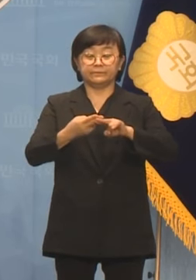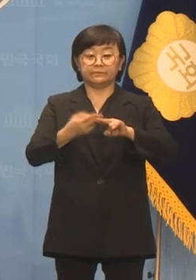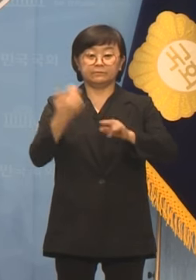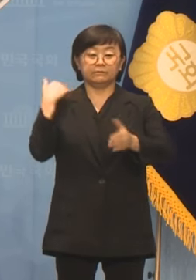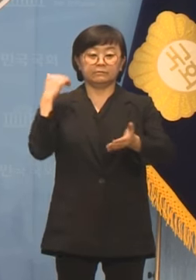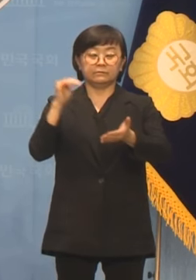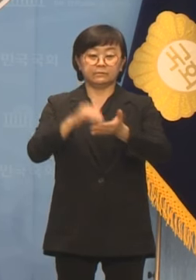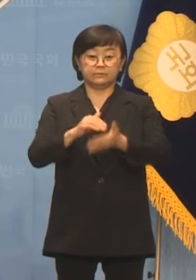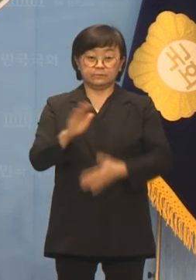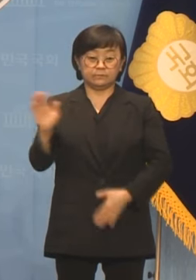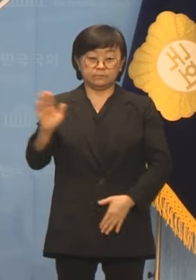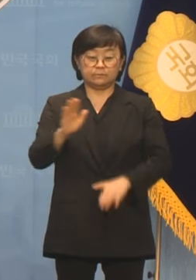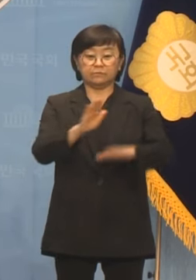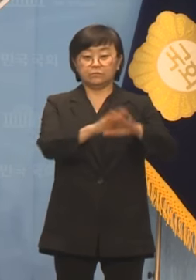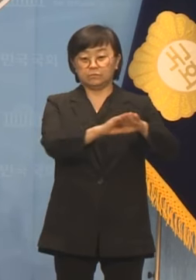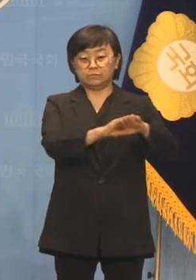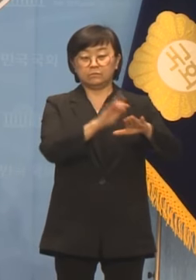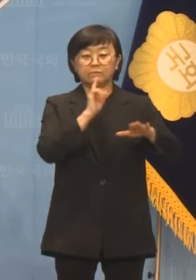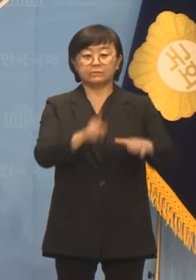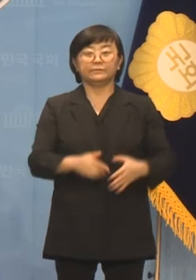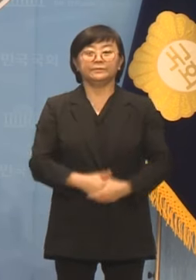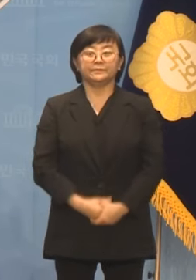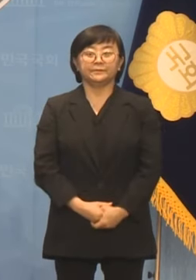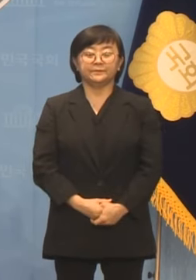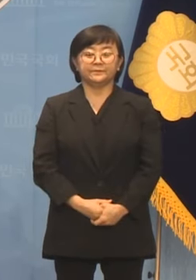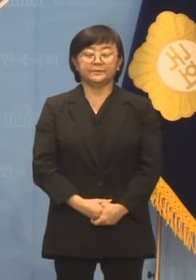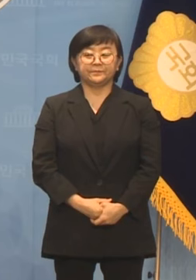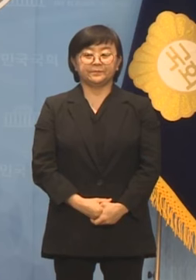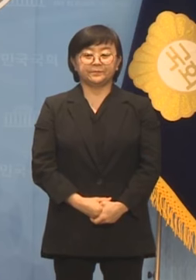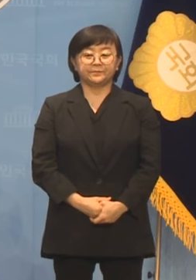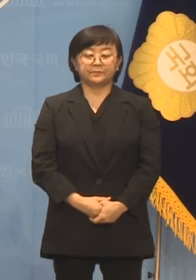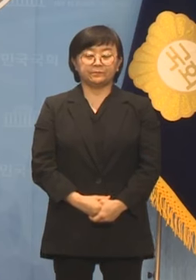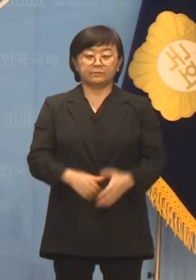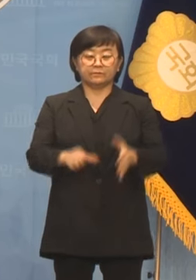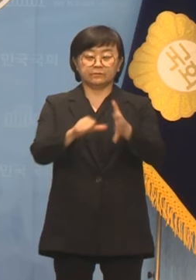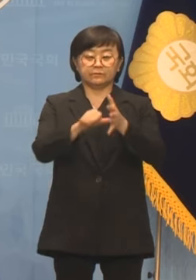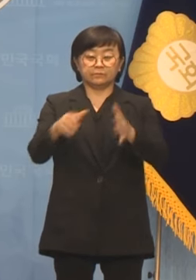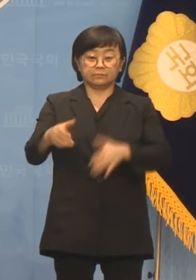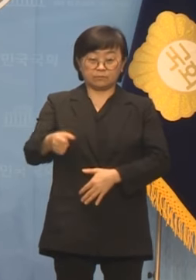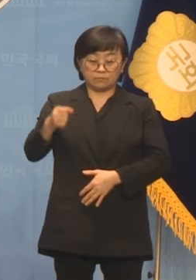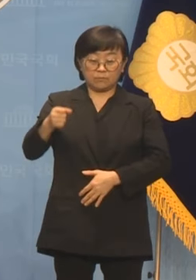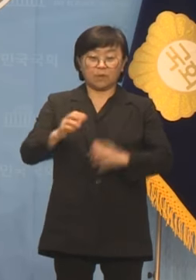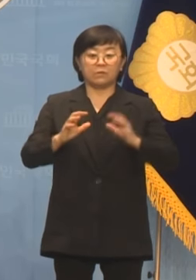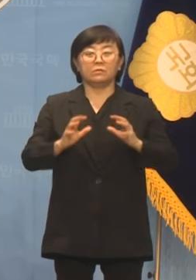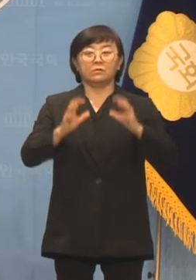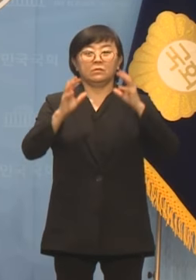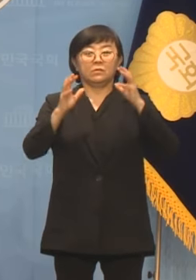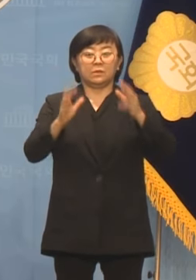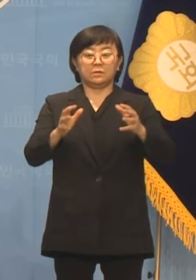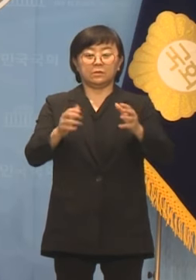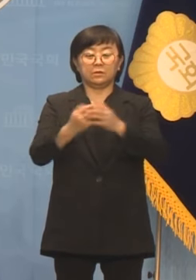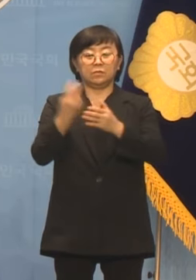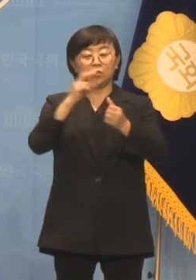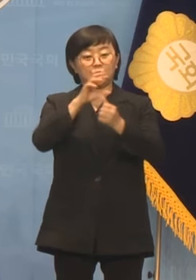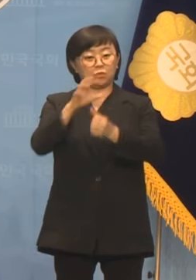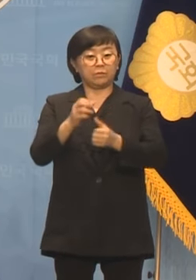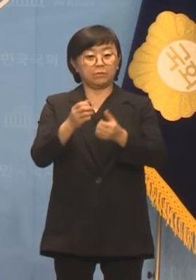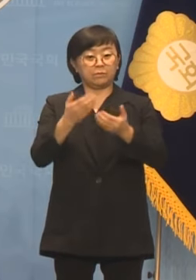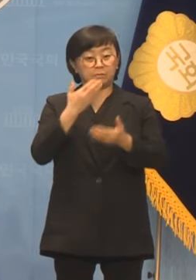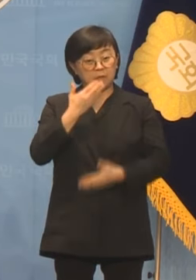반납하지 않고 보관하겠다는 겁니다. 명품 가방이 국가적 보존 가치가 있는